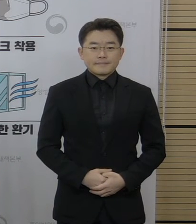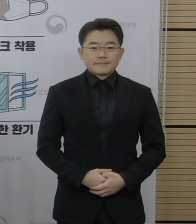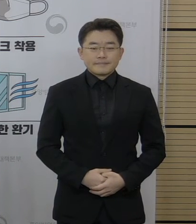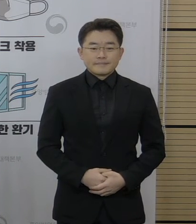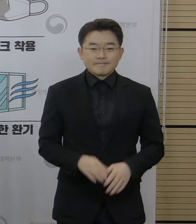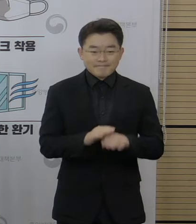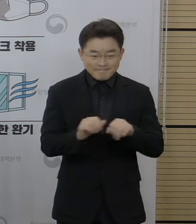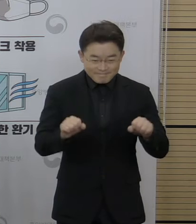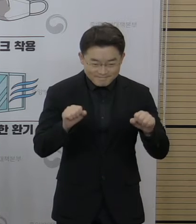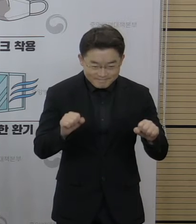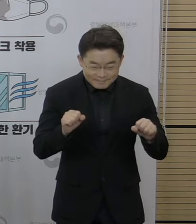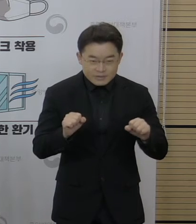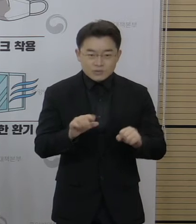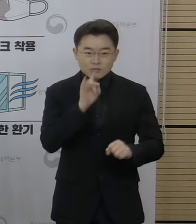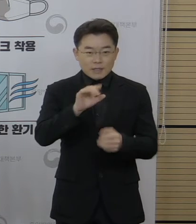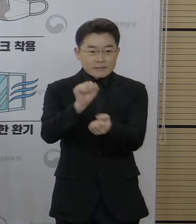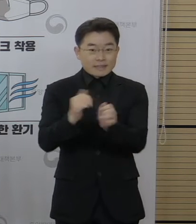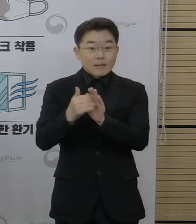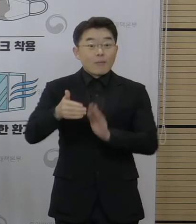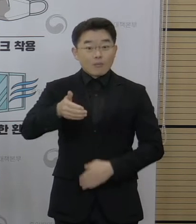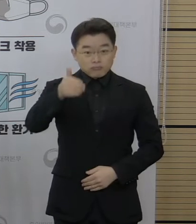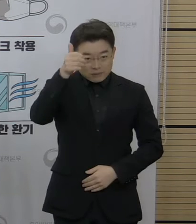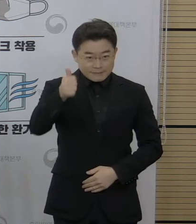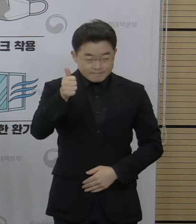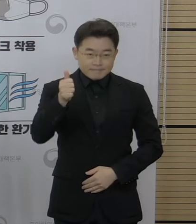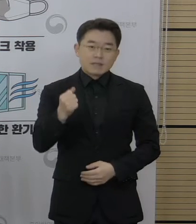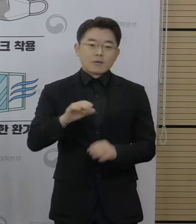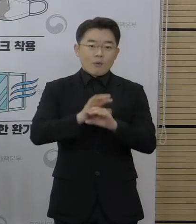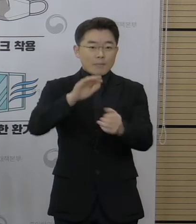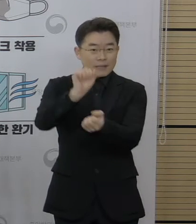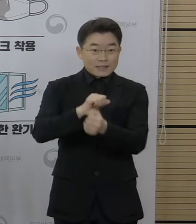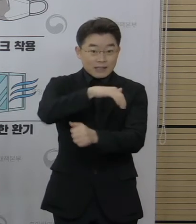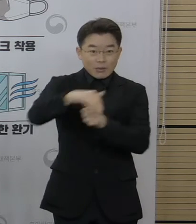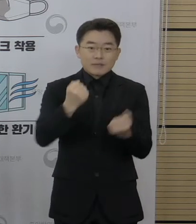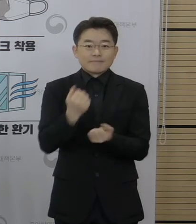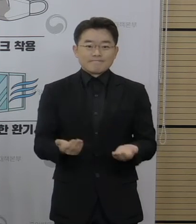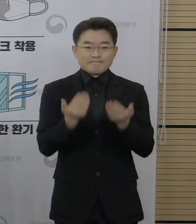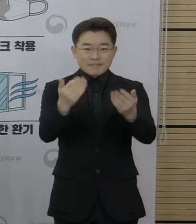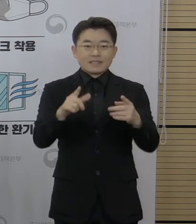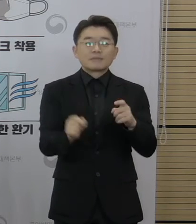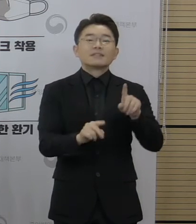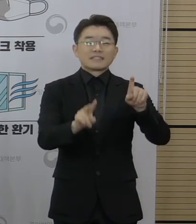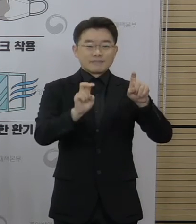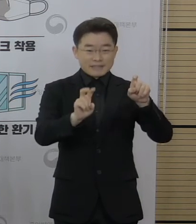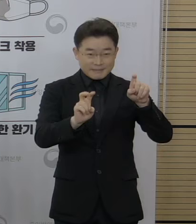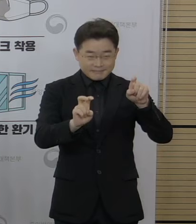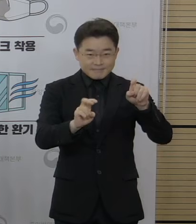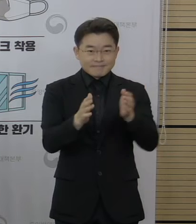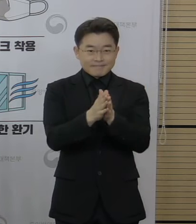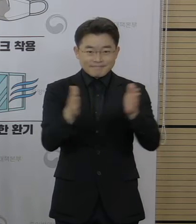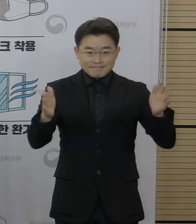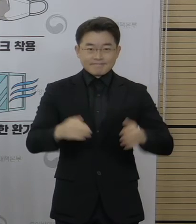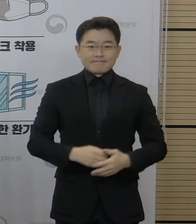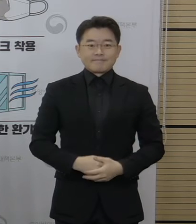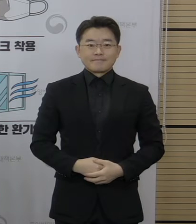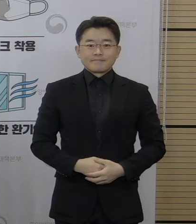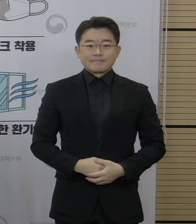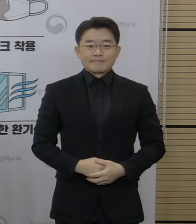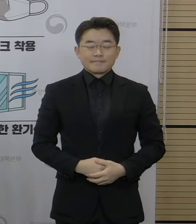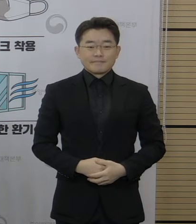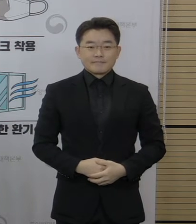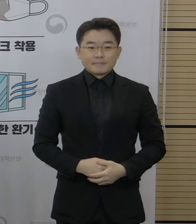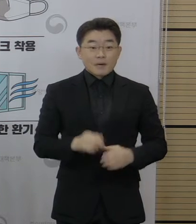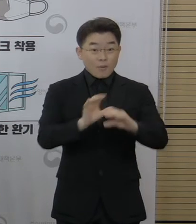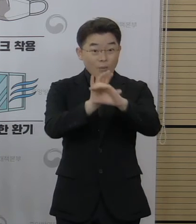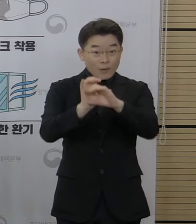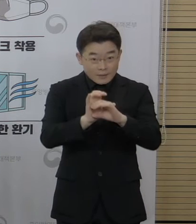안녕하십니까 중앙 방역 대책본부 장입니다 11월 22일 정례 브리핑을 시작하겠습니다 오늘은